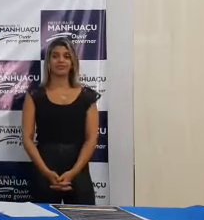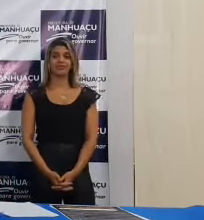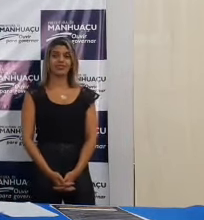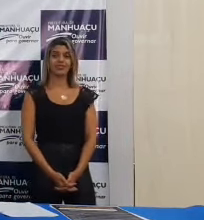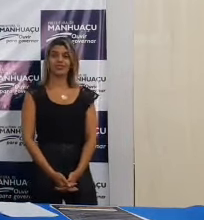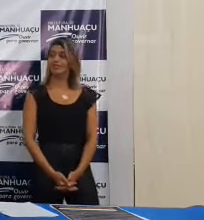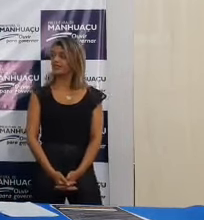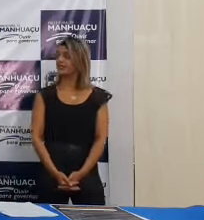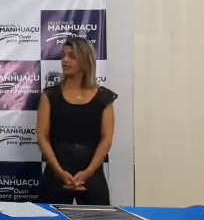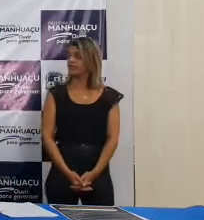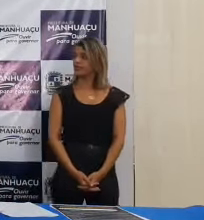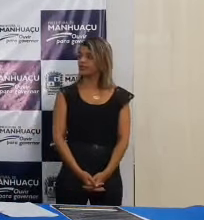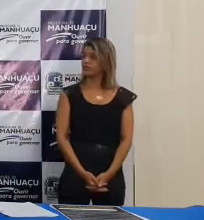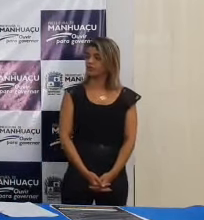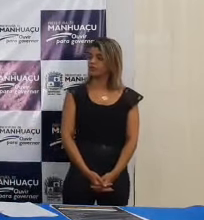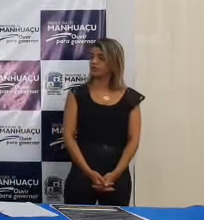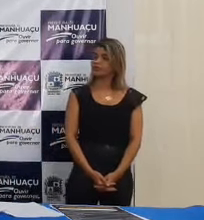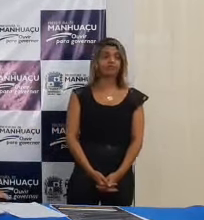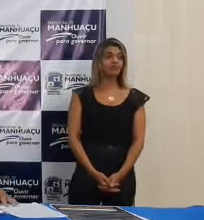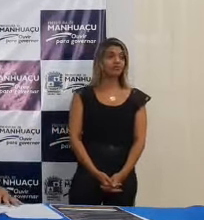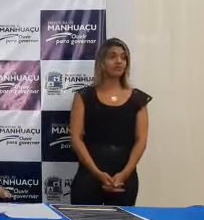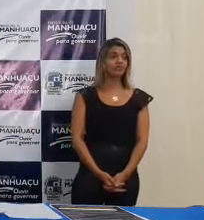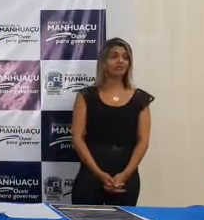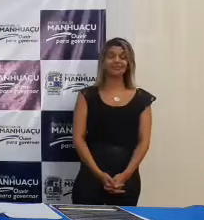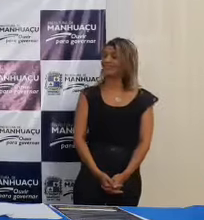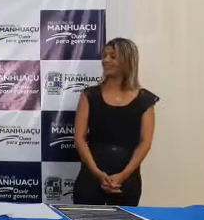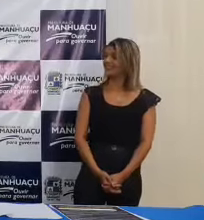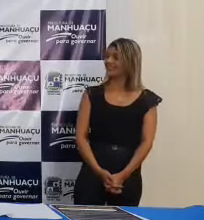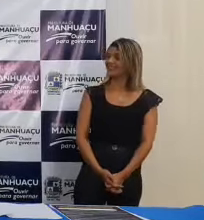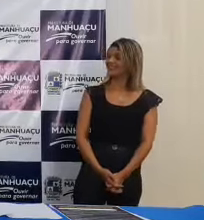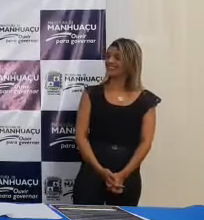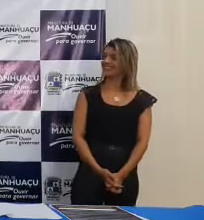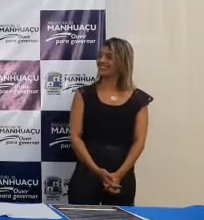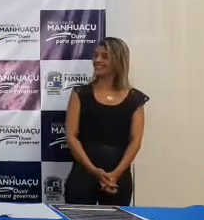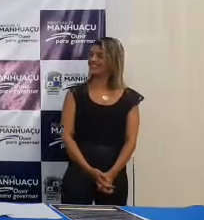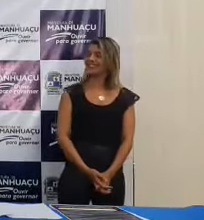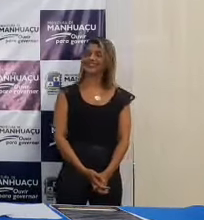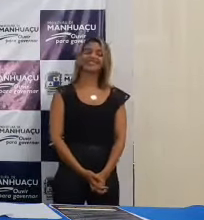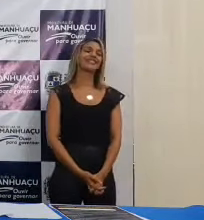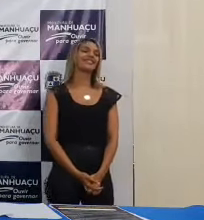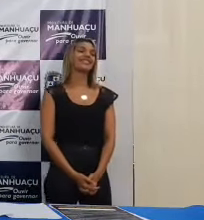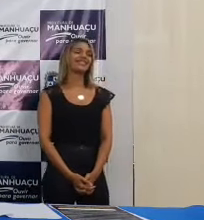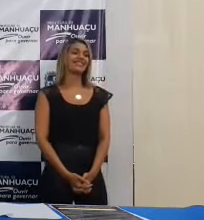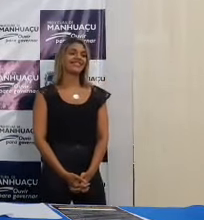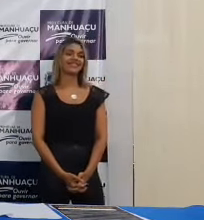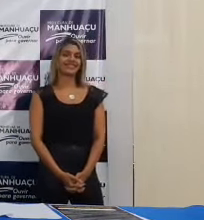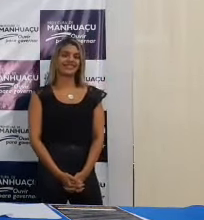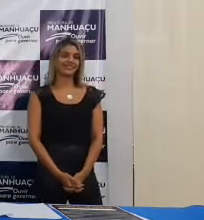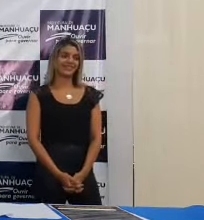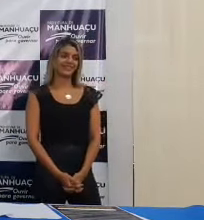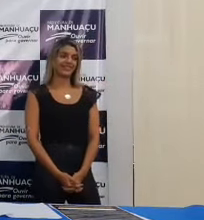Ok, então nós encerramos. Posso encerrar só com mais uma? Sim, Marcelo Fernandes, da Rádio Pescadores.